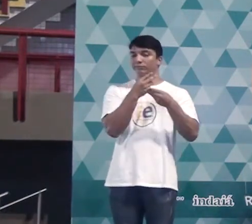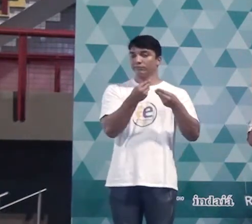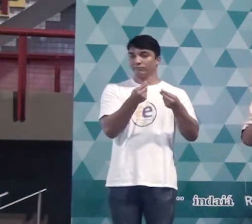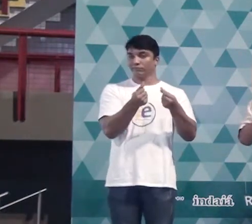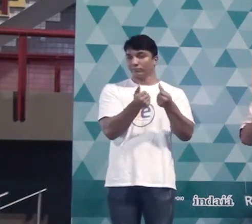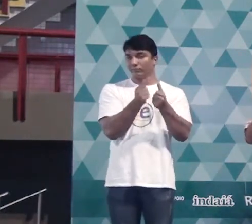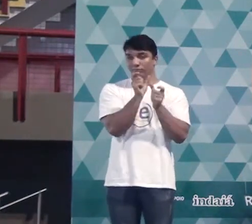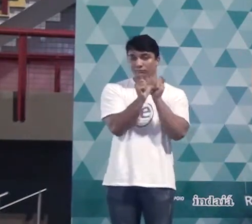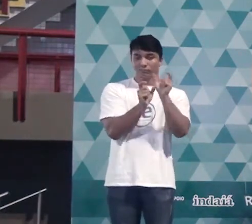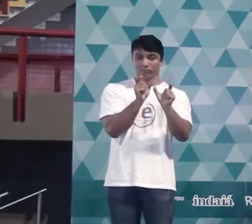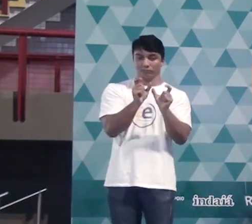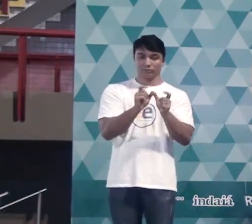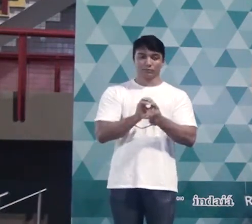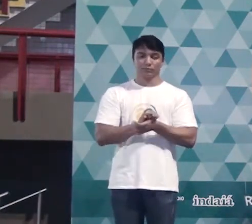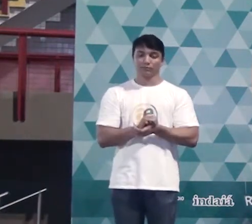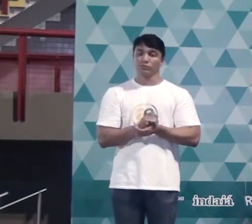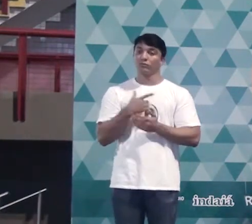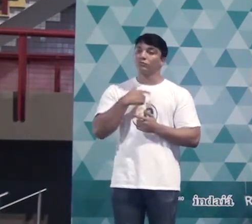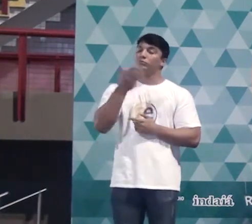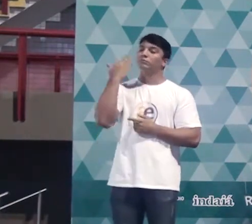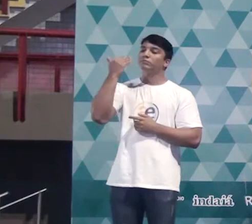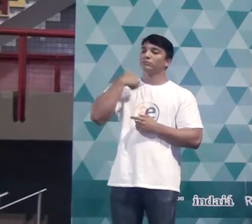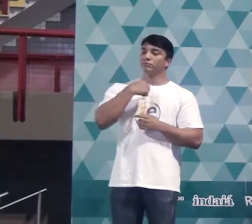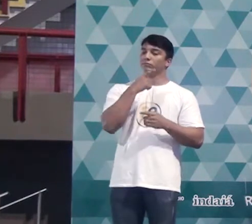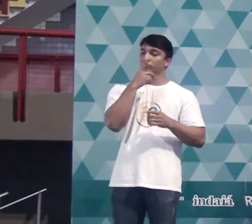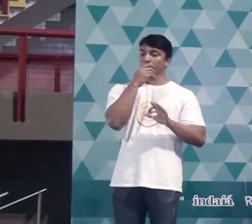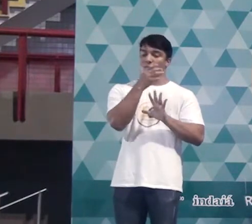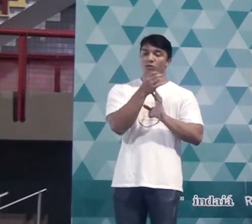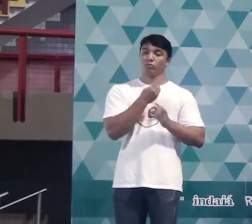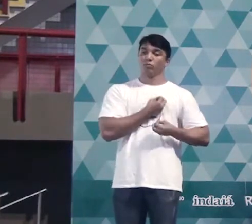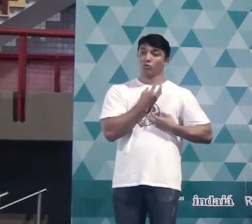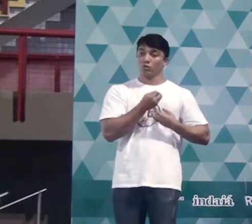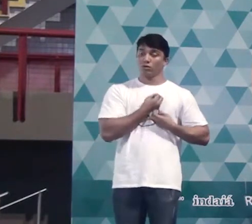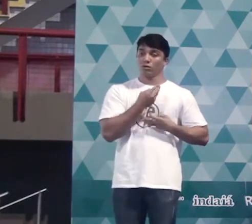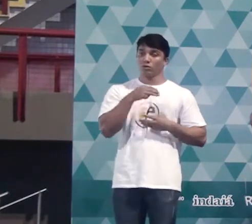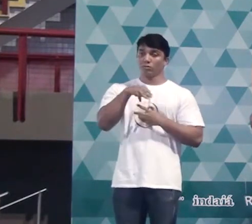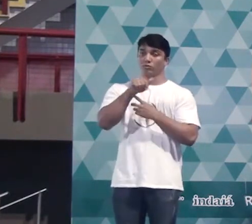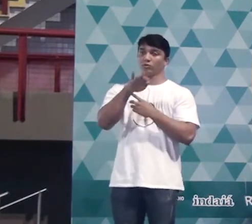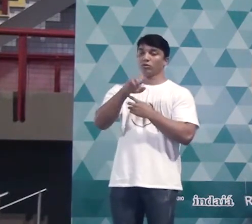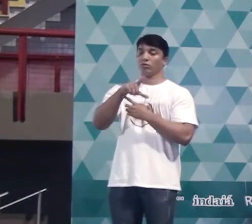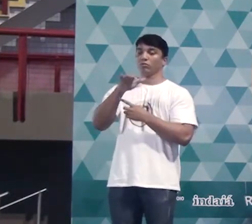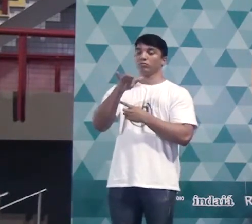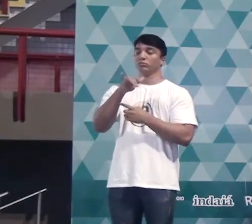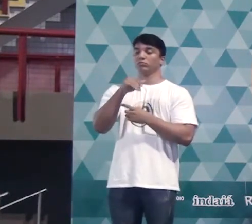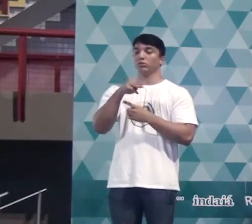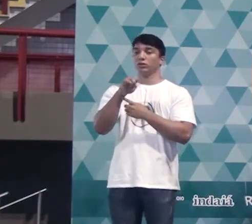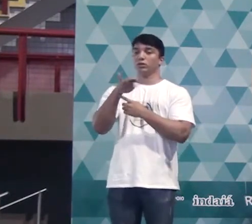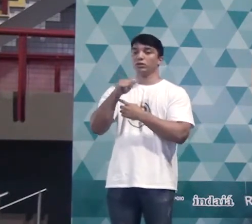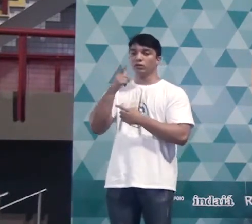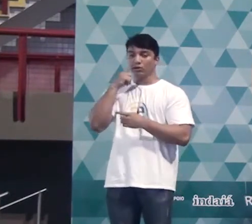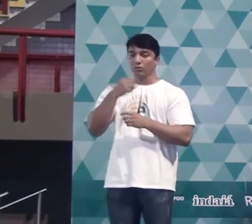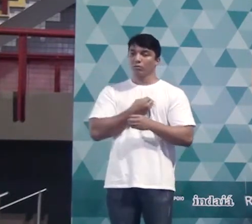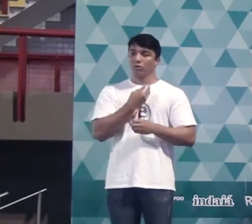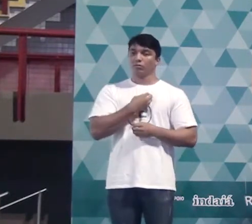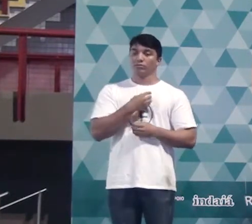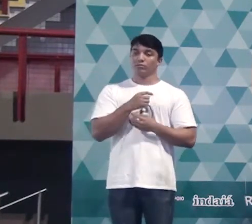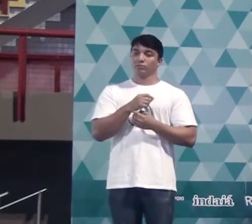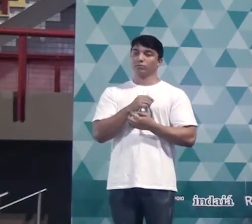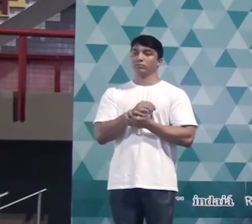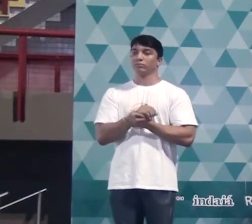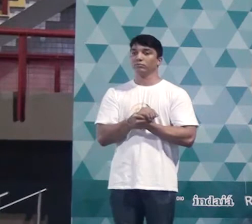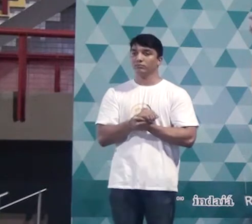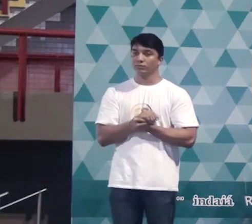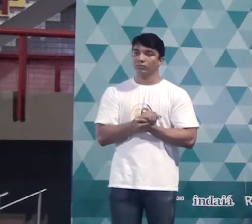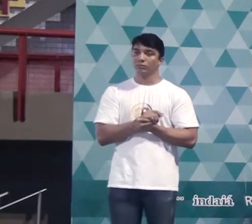Uma vez eu botei numa sala de aula um poema de Manuel Bandeira chamado Trem de Ferro. Você já deve ter visto, começa assim, ó. Café com